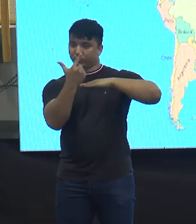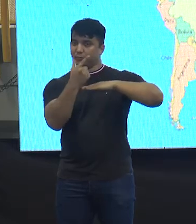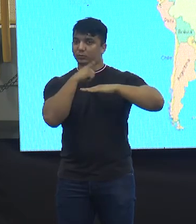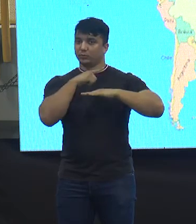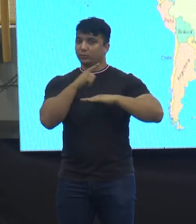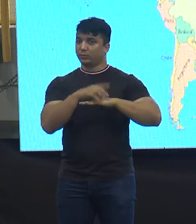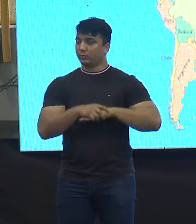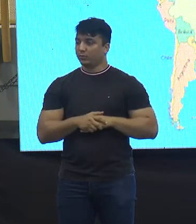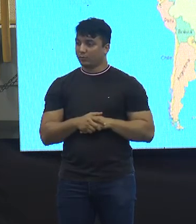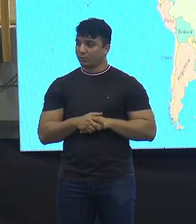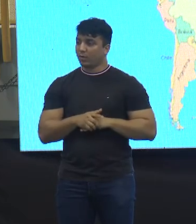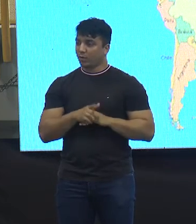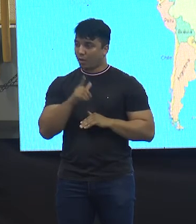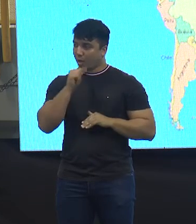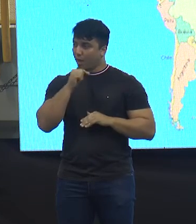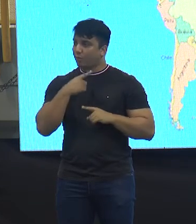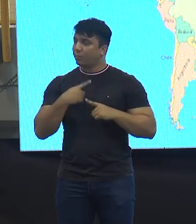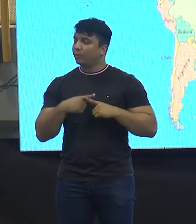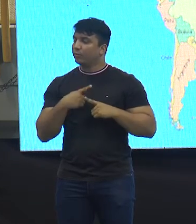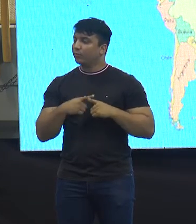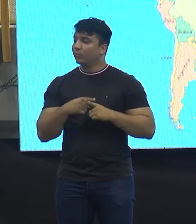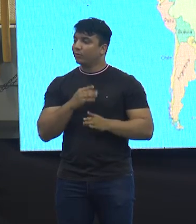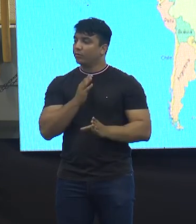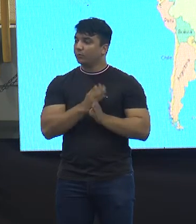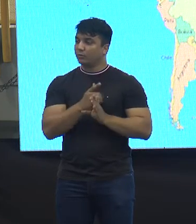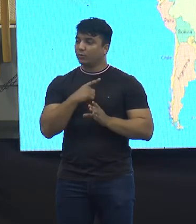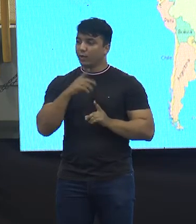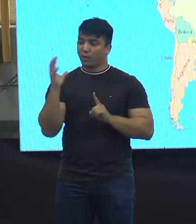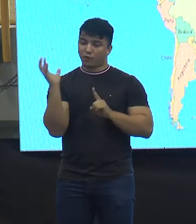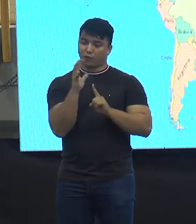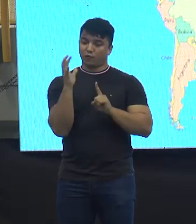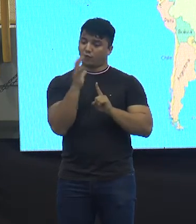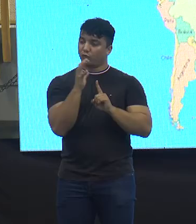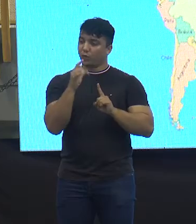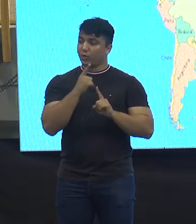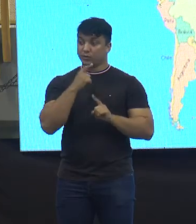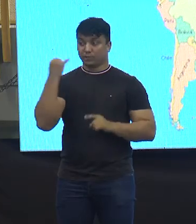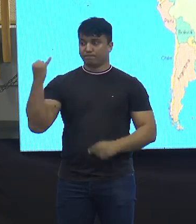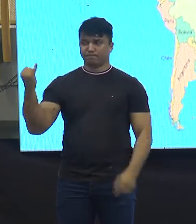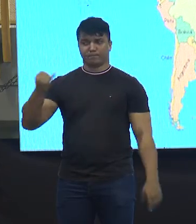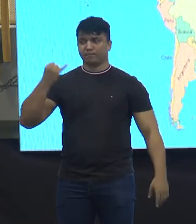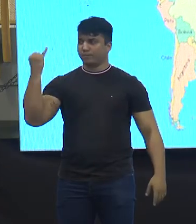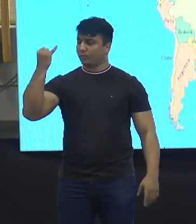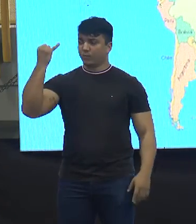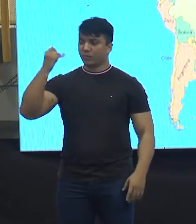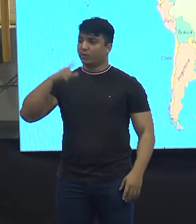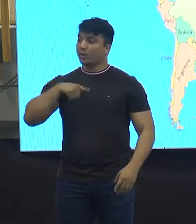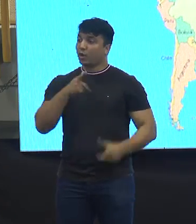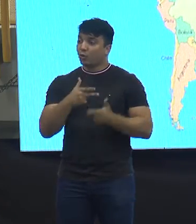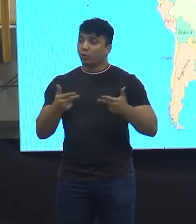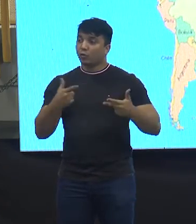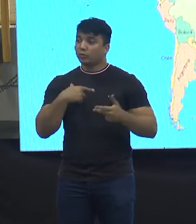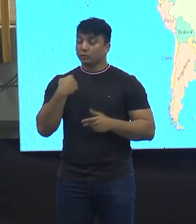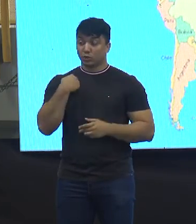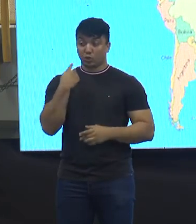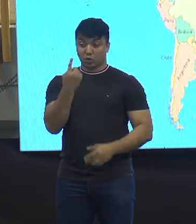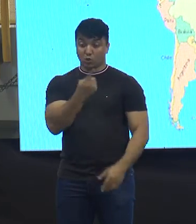oceanos que no hemisfério norte. E isso, pessoal, exerce uma influência vital sobre algo que